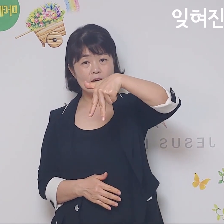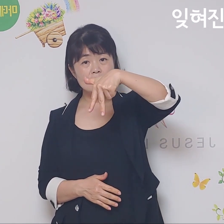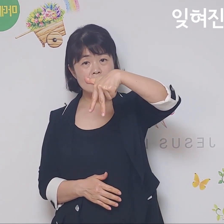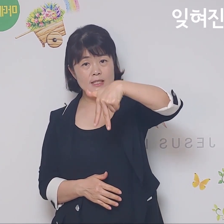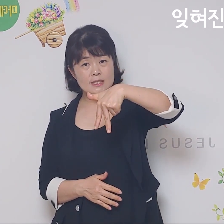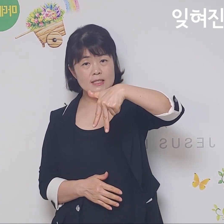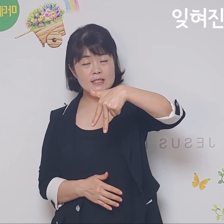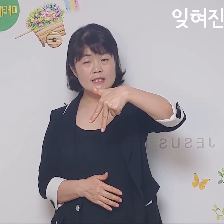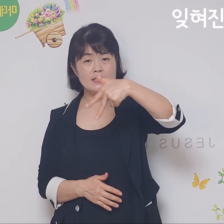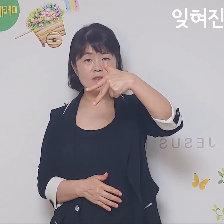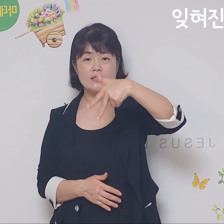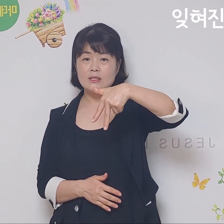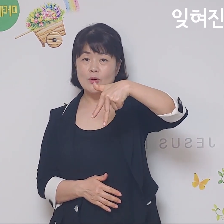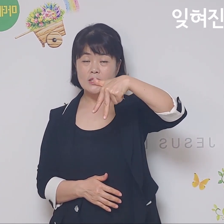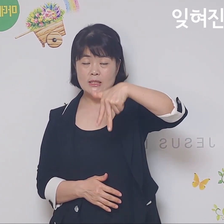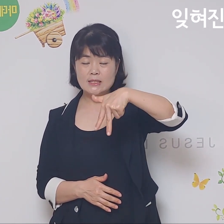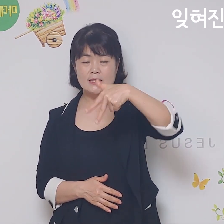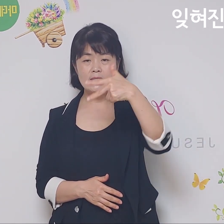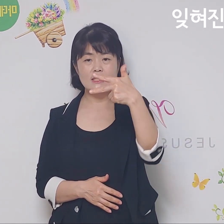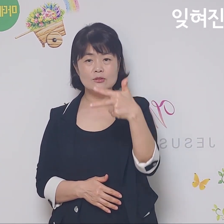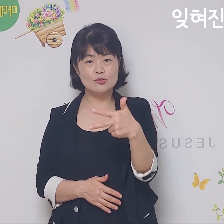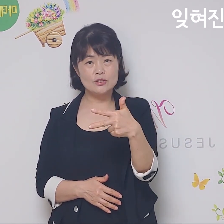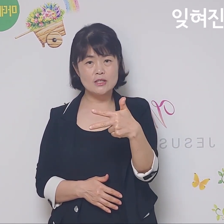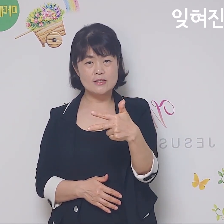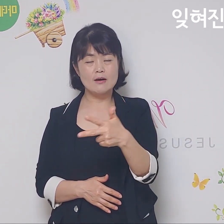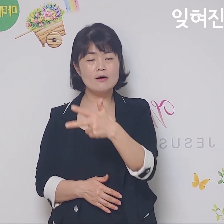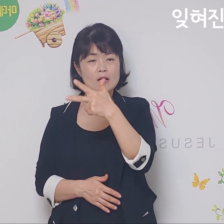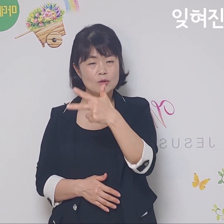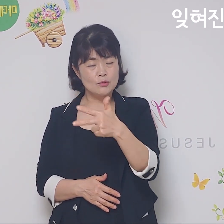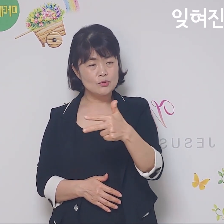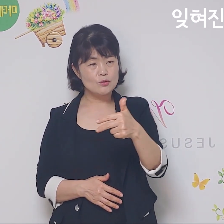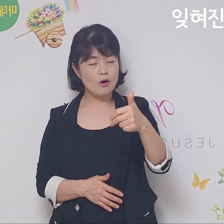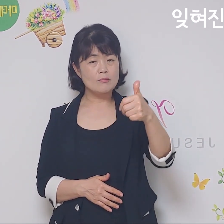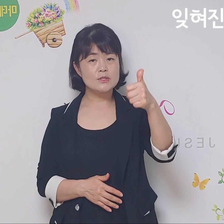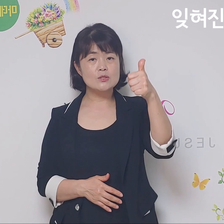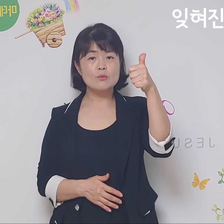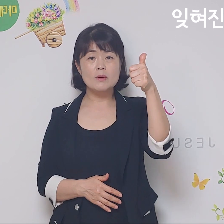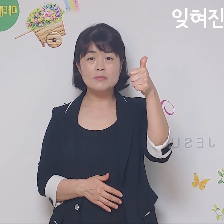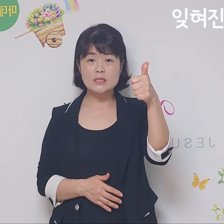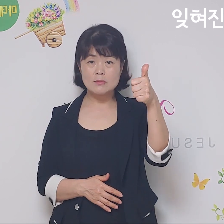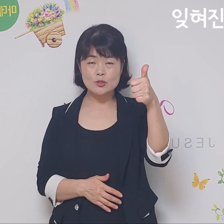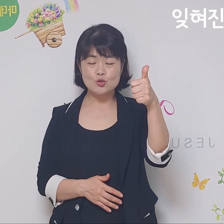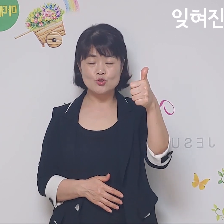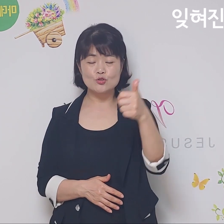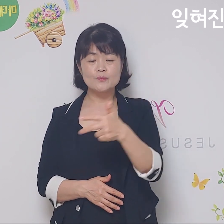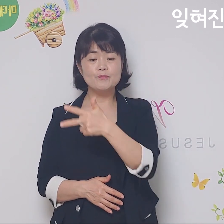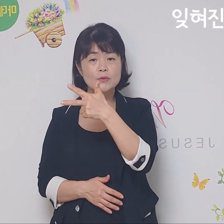주자는요, 지와 지읒을 뉘으셔서 위로 엄지손만 피시면